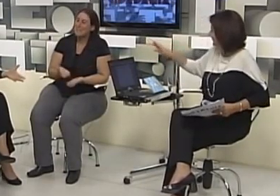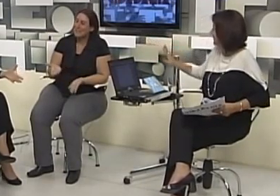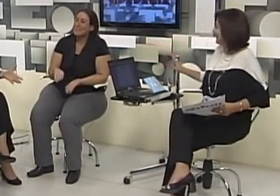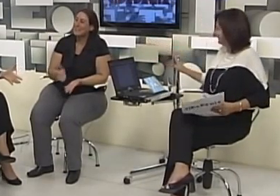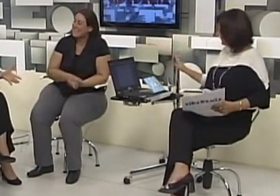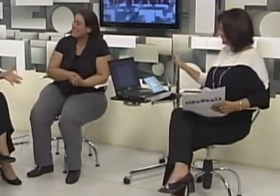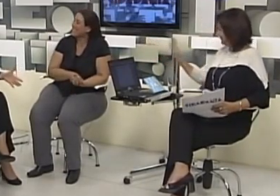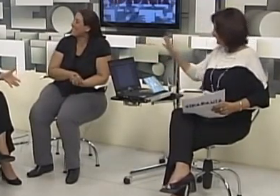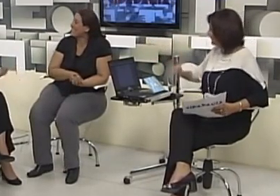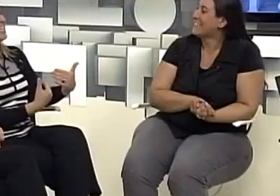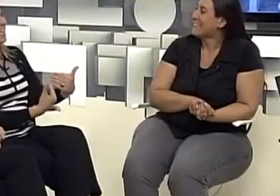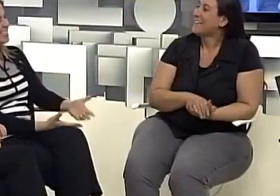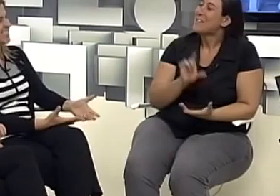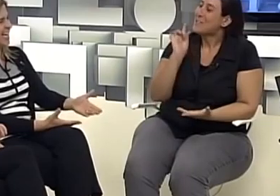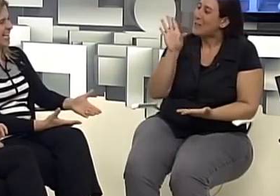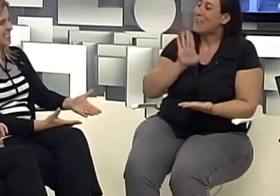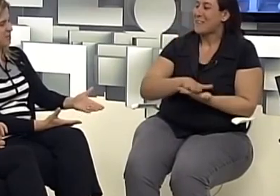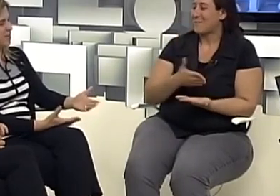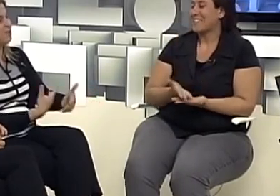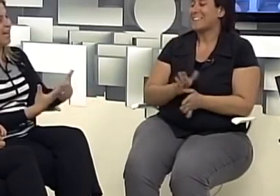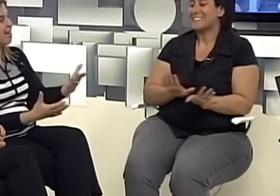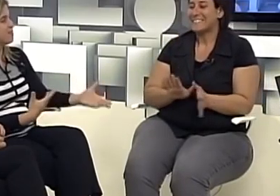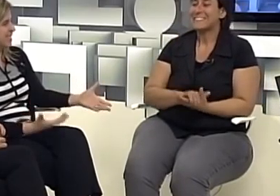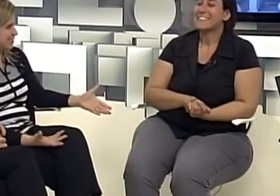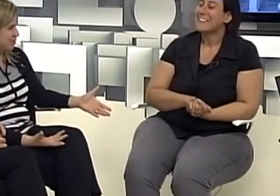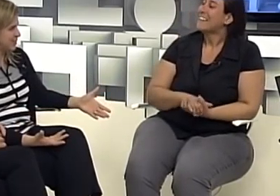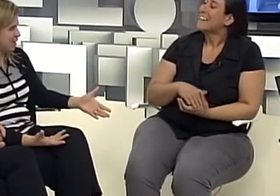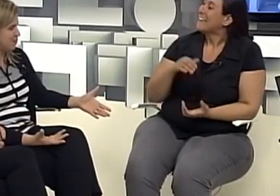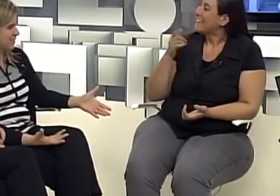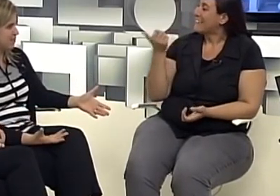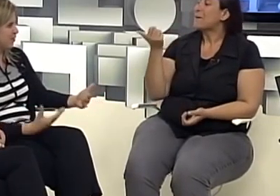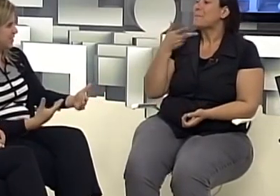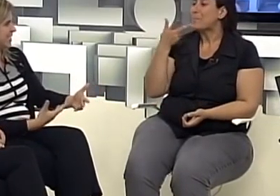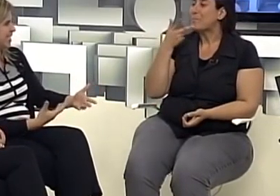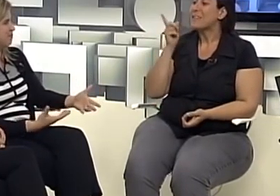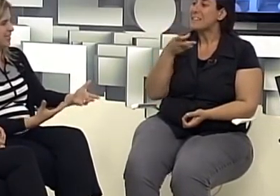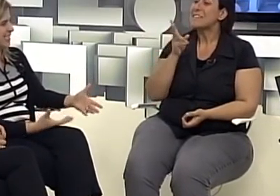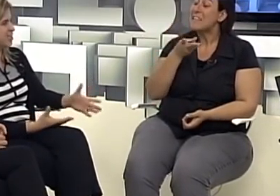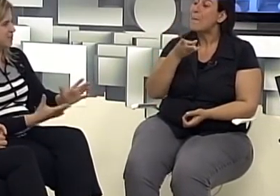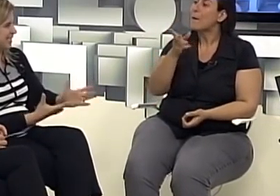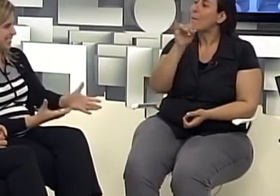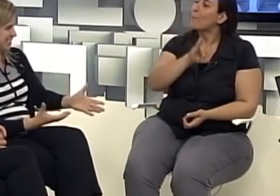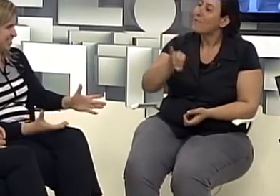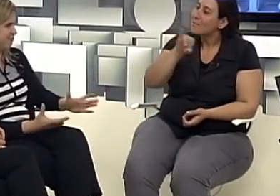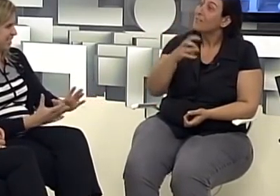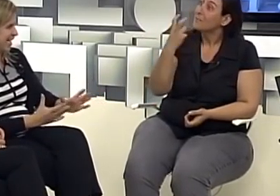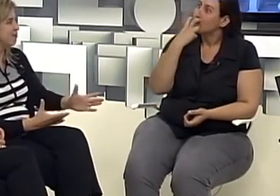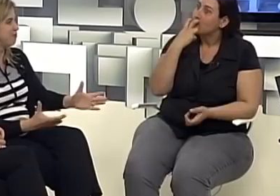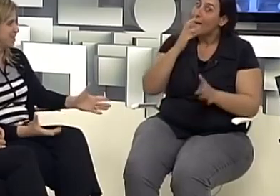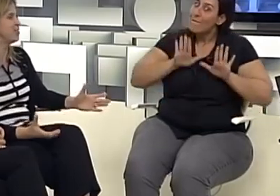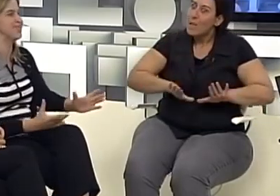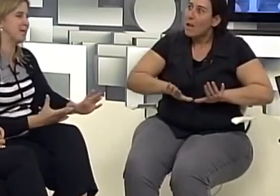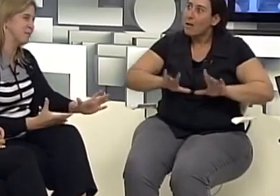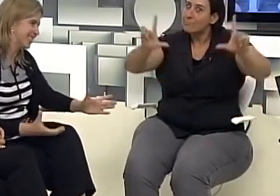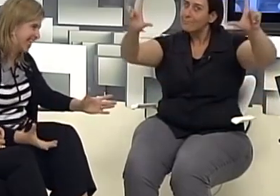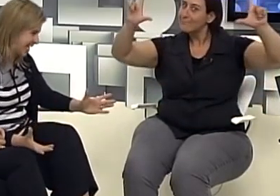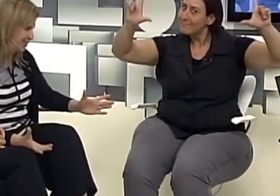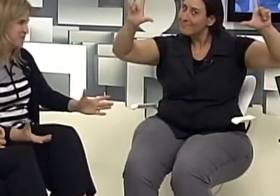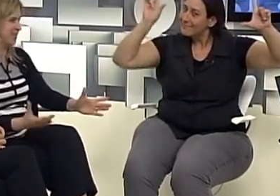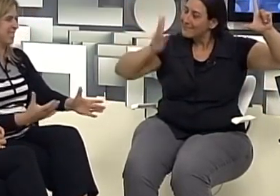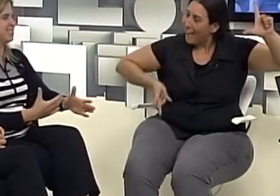seja garantida. Que essa possibilidade, nós falávamos antes de começar o programa, quanto seria importante a Maria Cristina ficar no vídeo o